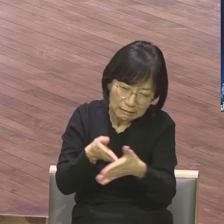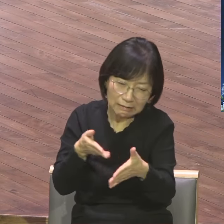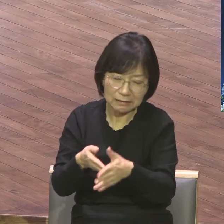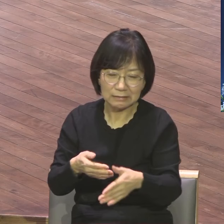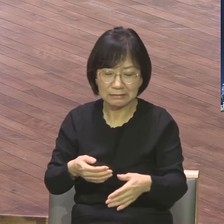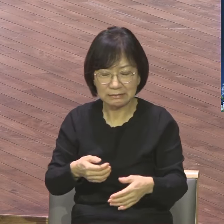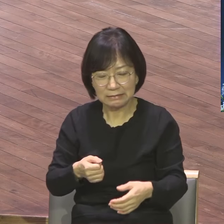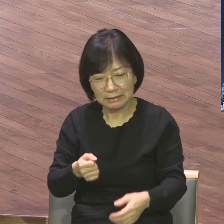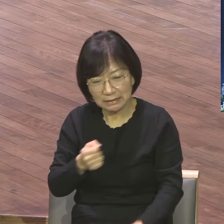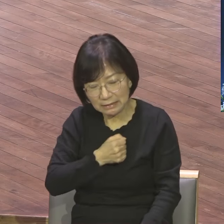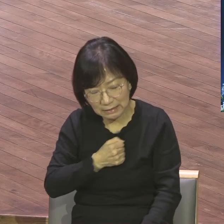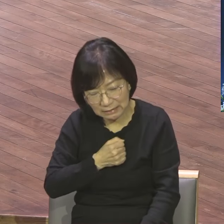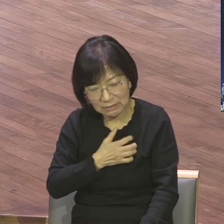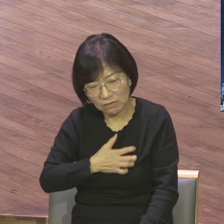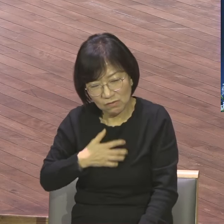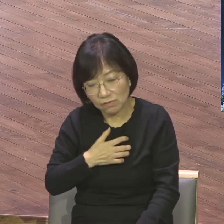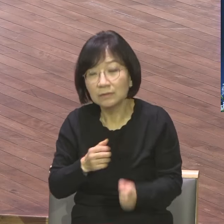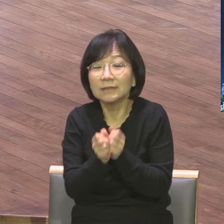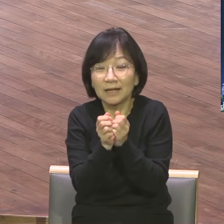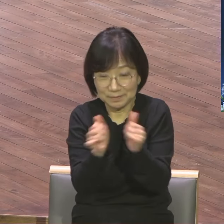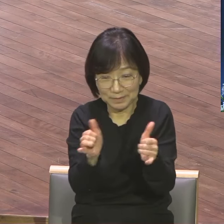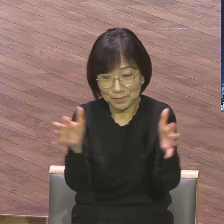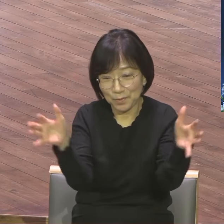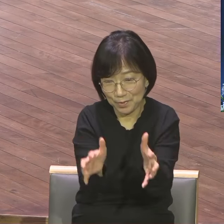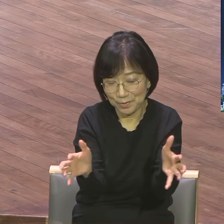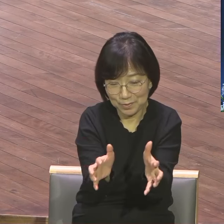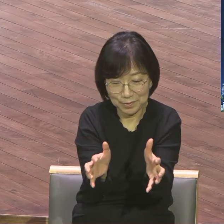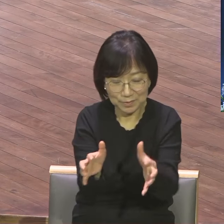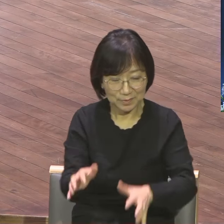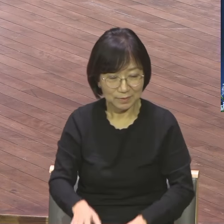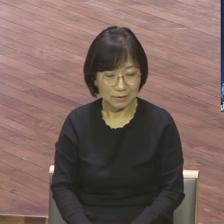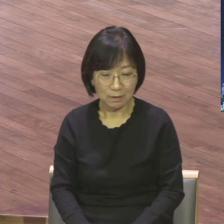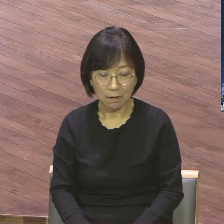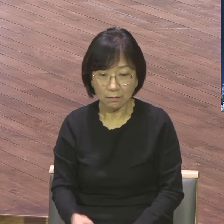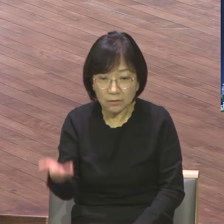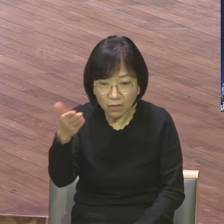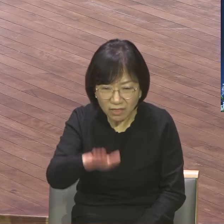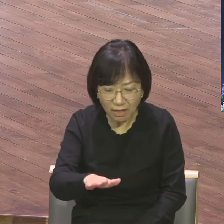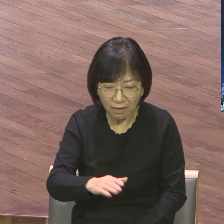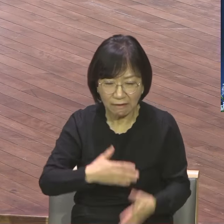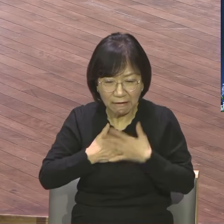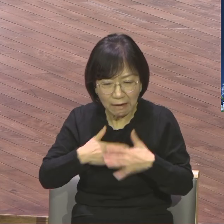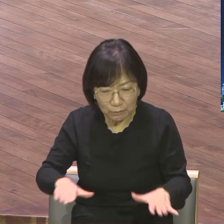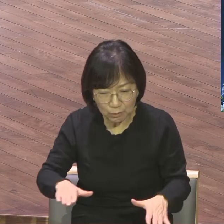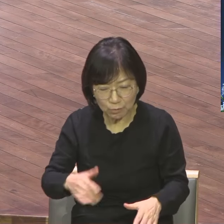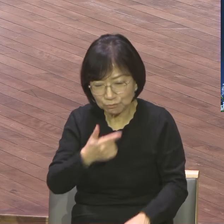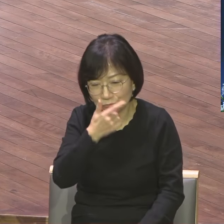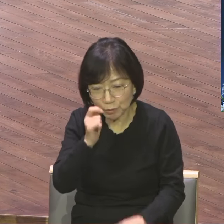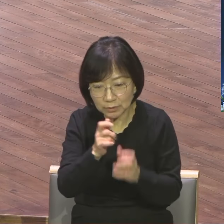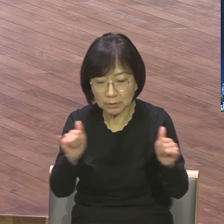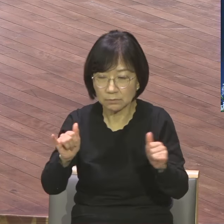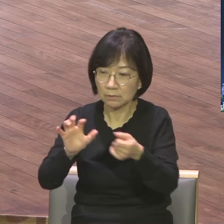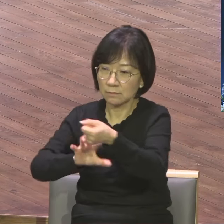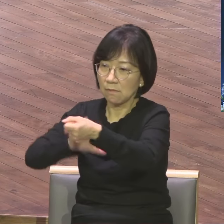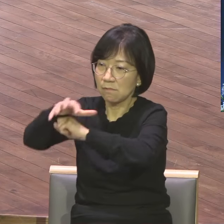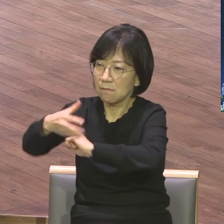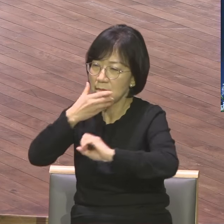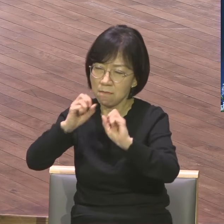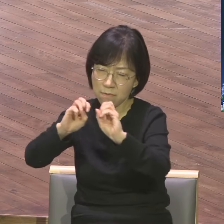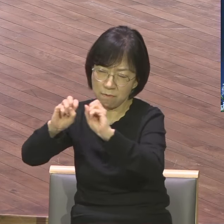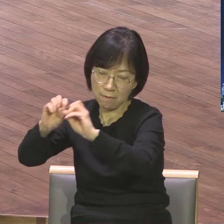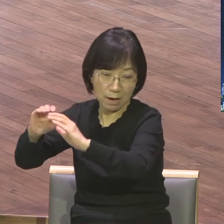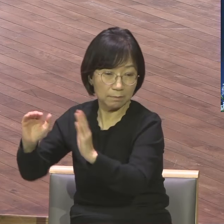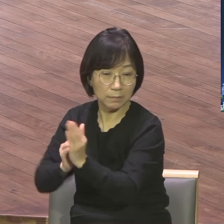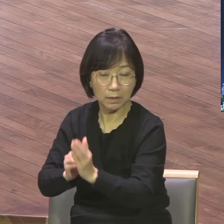생존에 끌려 사는 인생들이에요. 어떻게 그들이 세계복음화에 쓰임받았을까? 정답이 무엇인가?